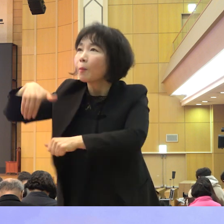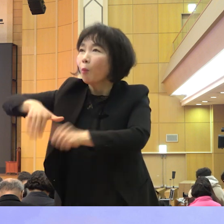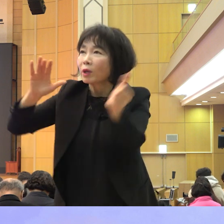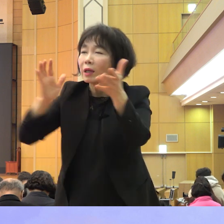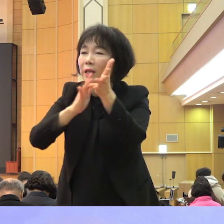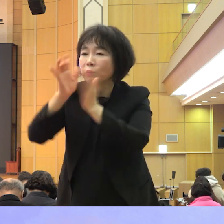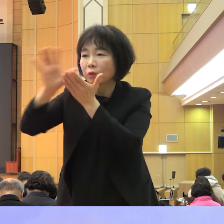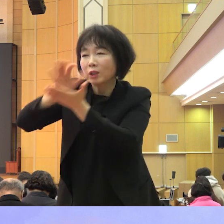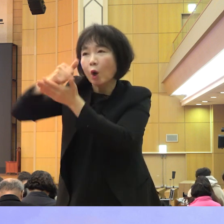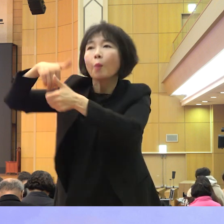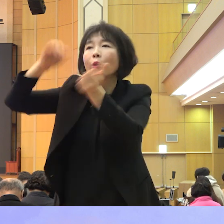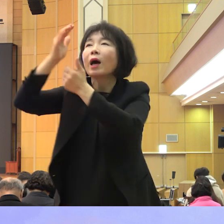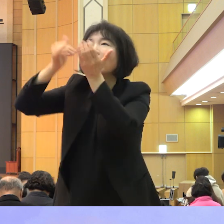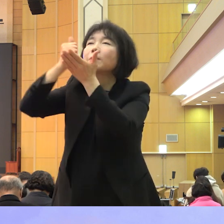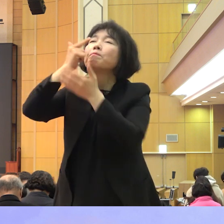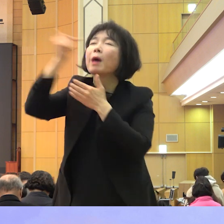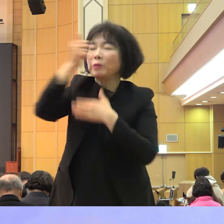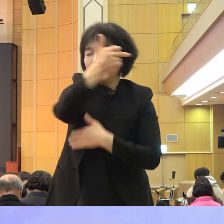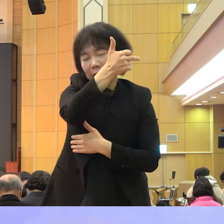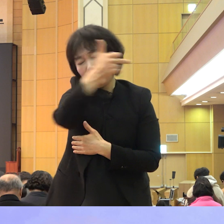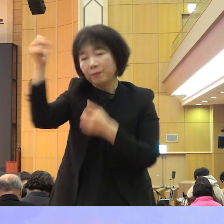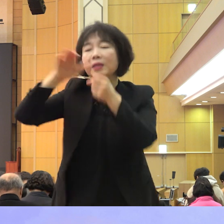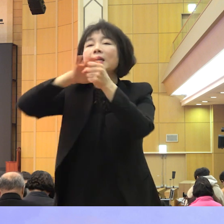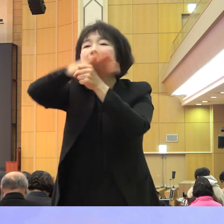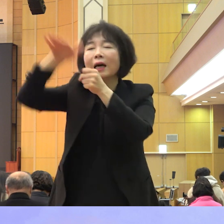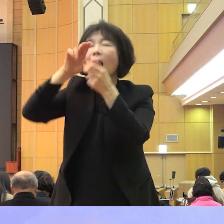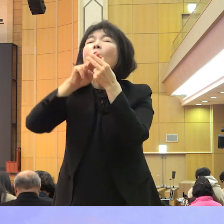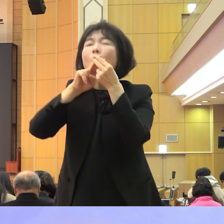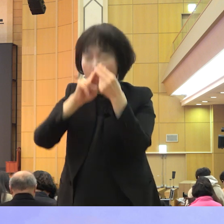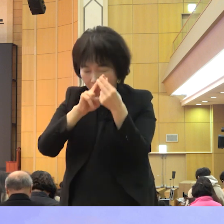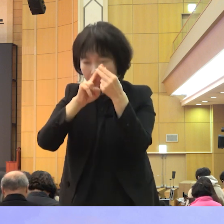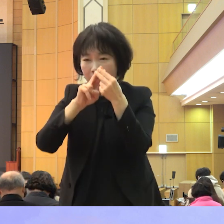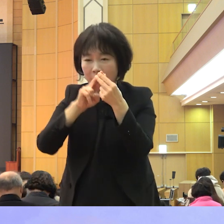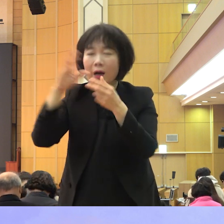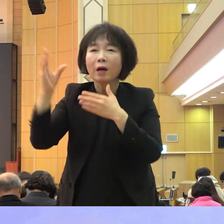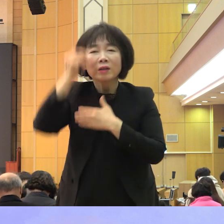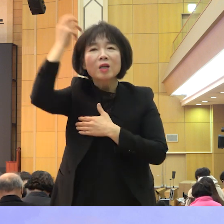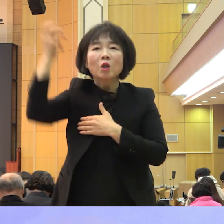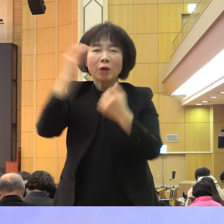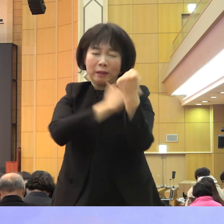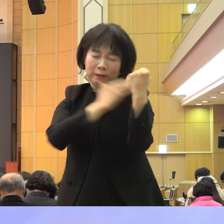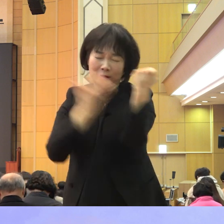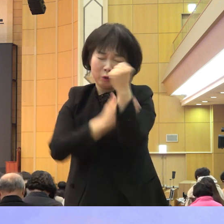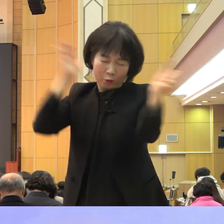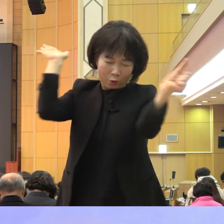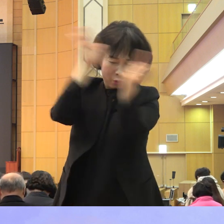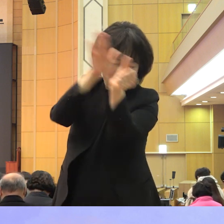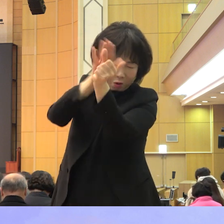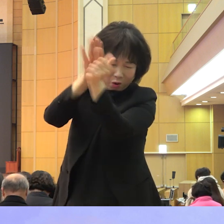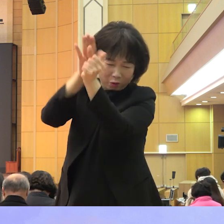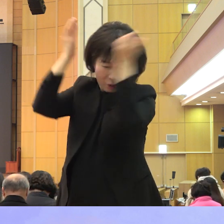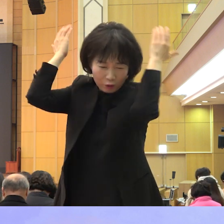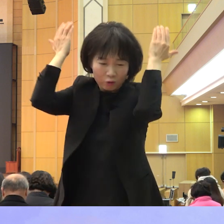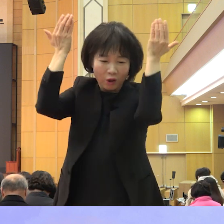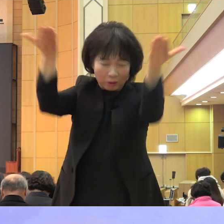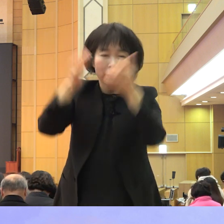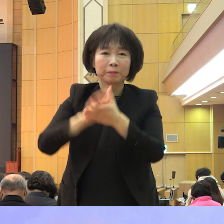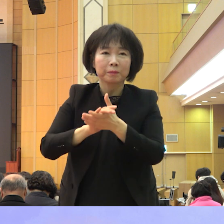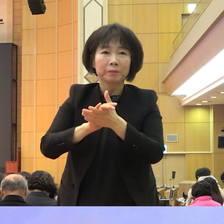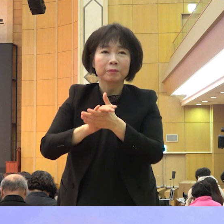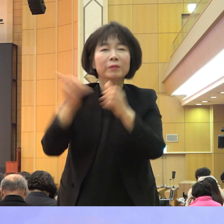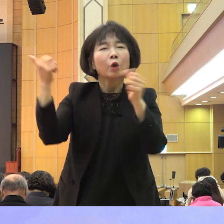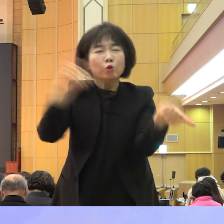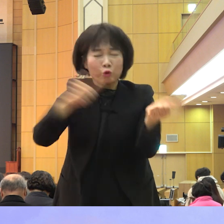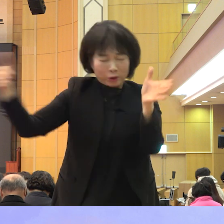보내주신 하나님 아버지의 극진하신 사랑하심과 성령의 능력으로 도와주셔서 생을